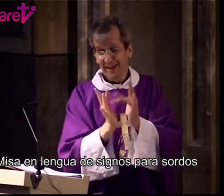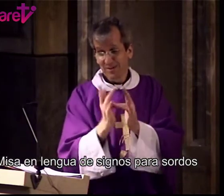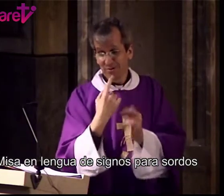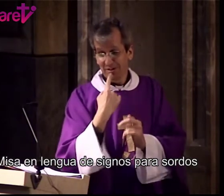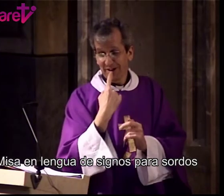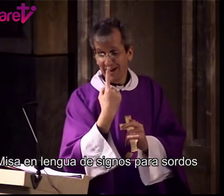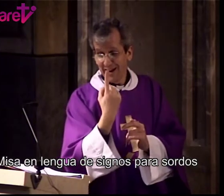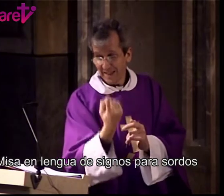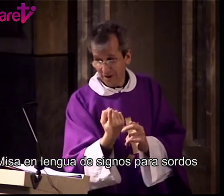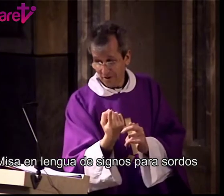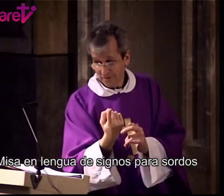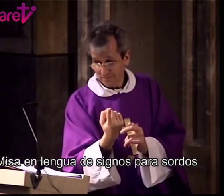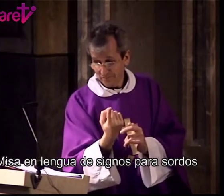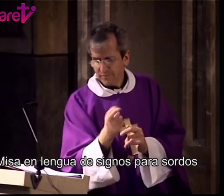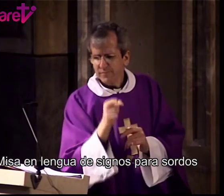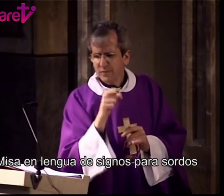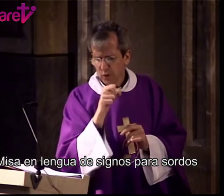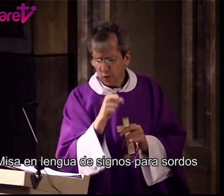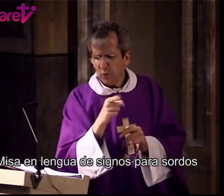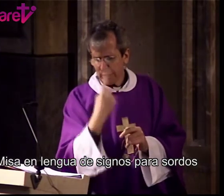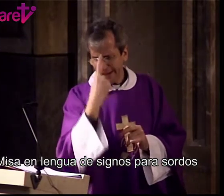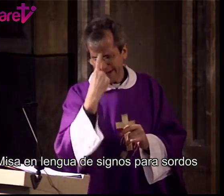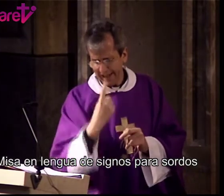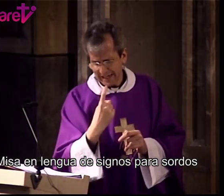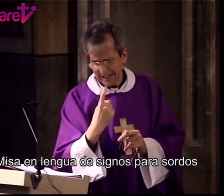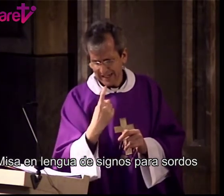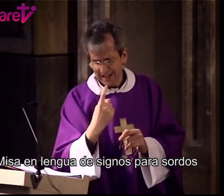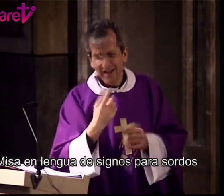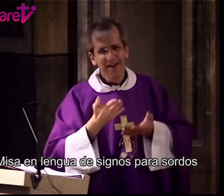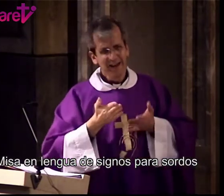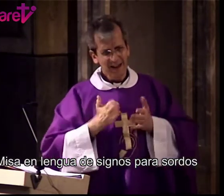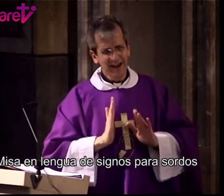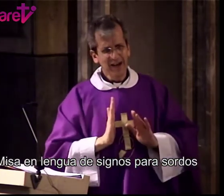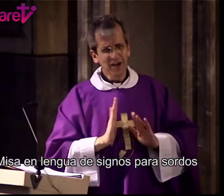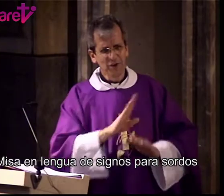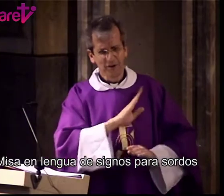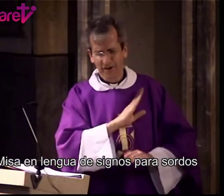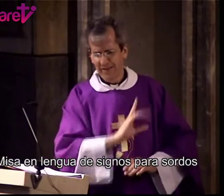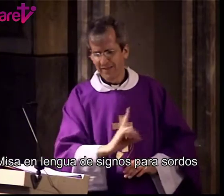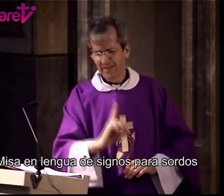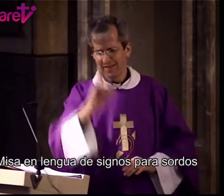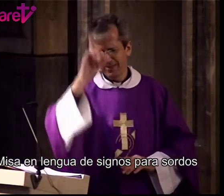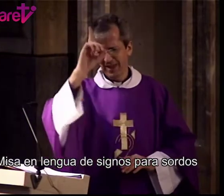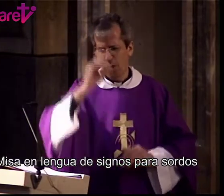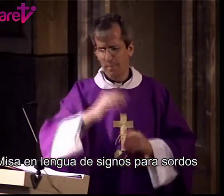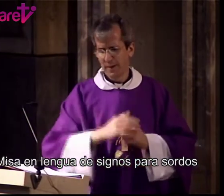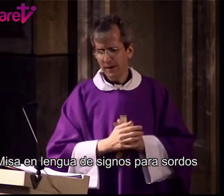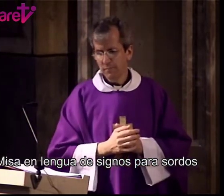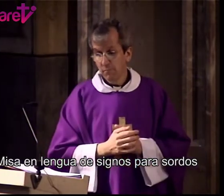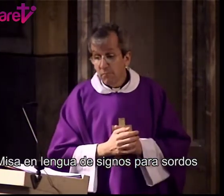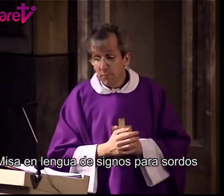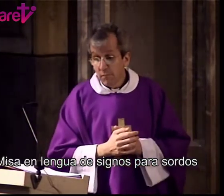Jesús le dijo: ¿tú crees en el Hijo del Hombre?